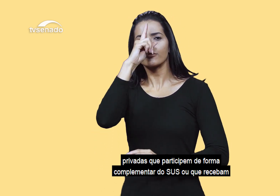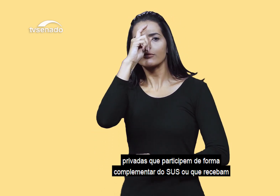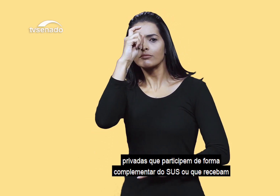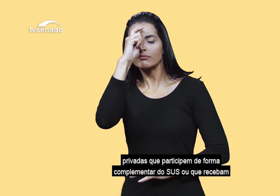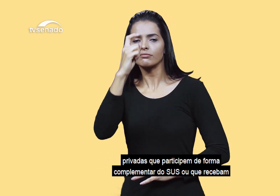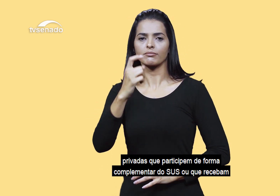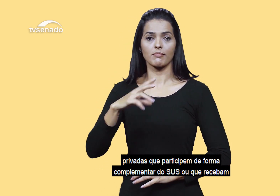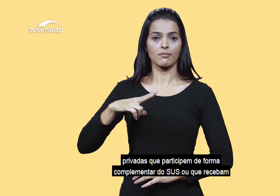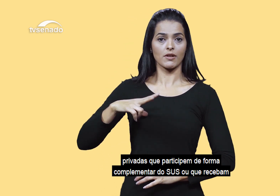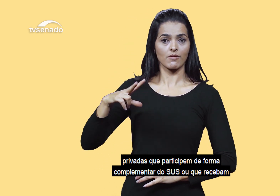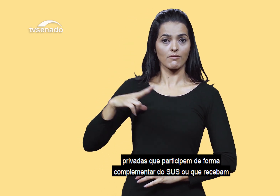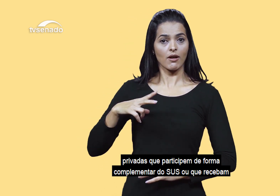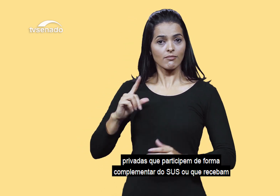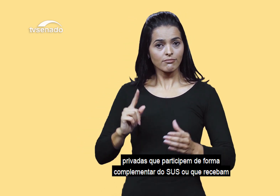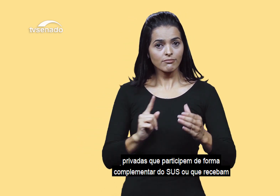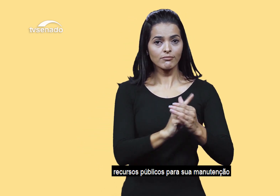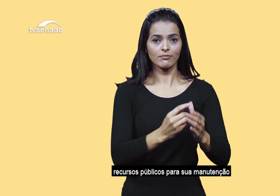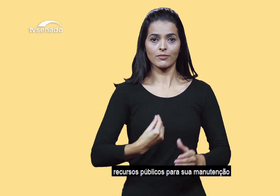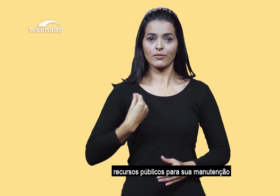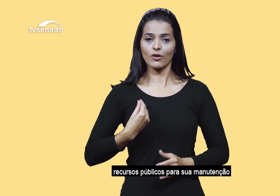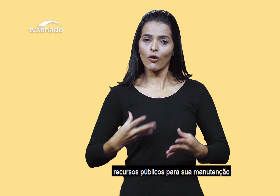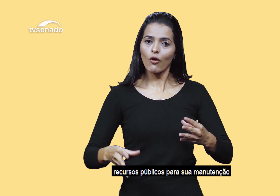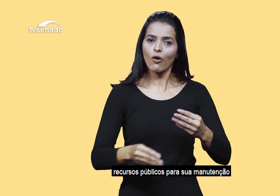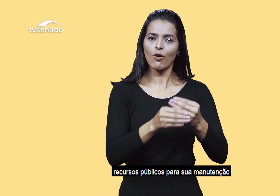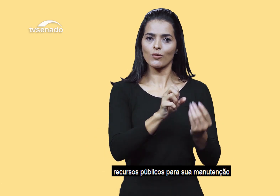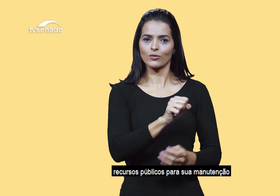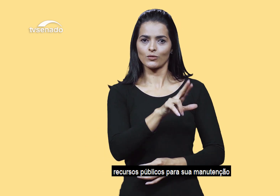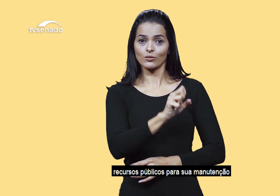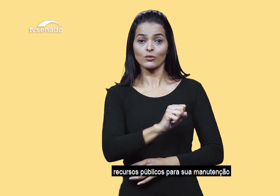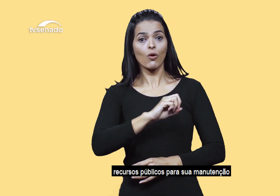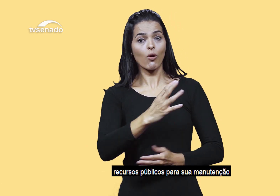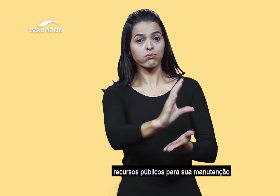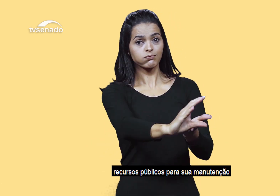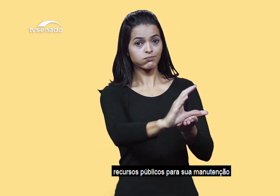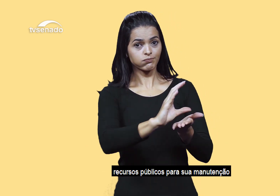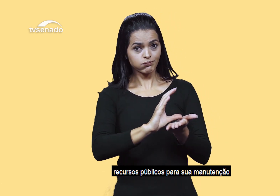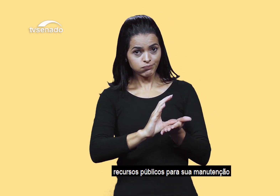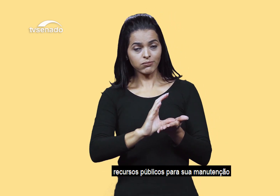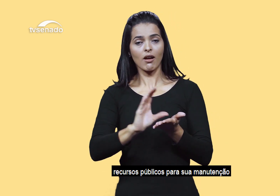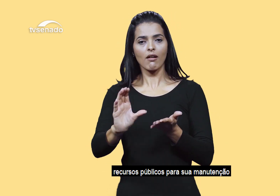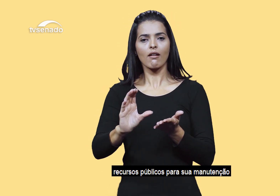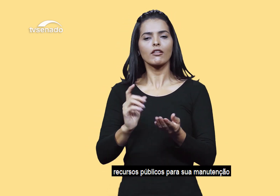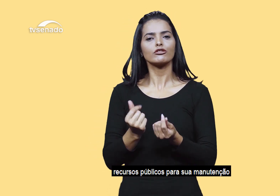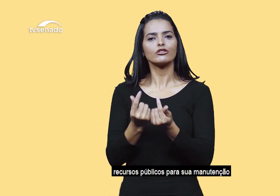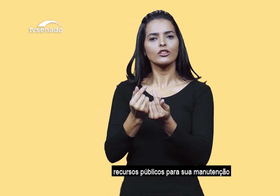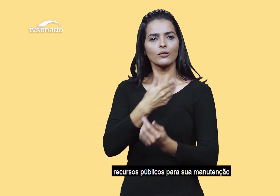complementar do SUS ou que recebam recursos públicos para sua manutenção.